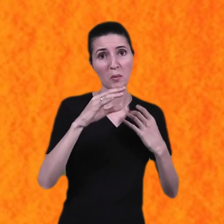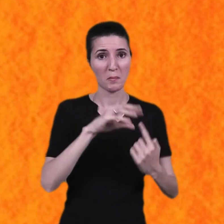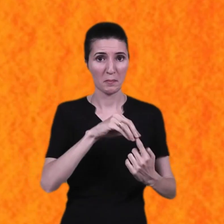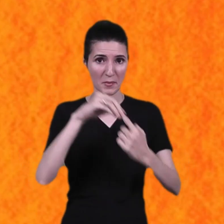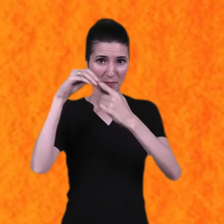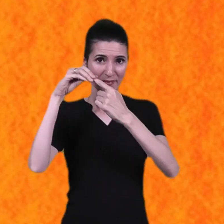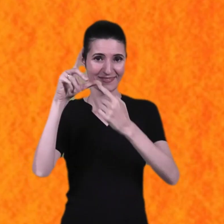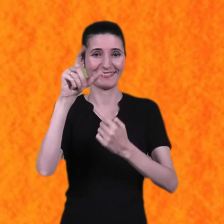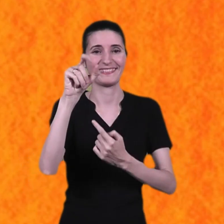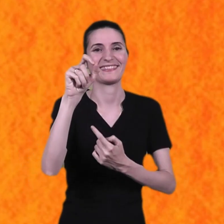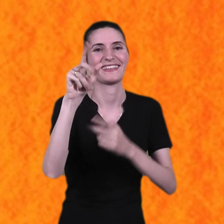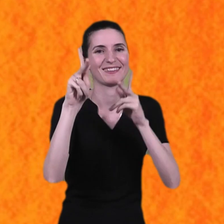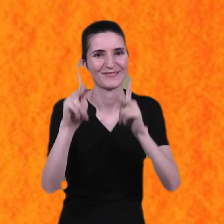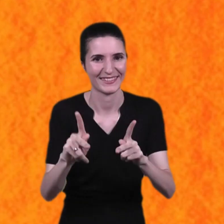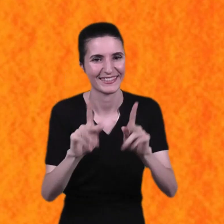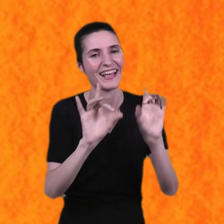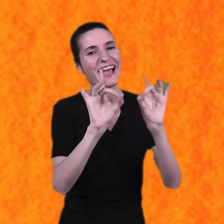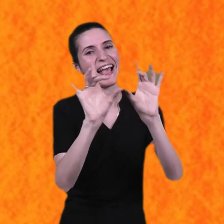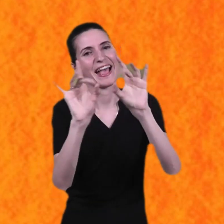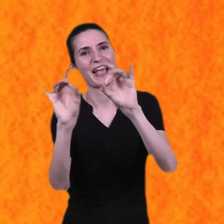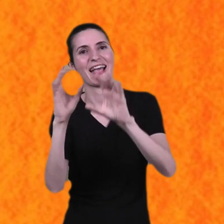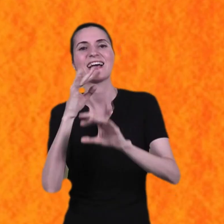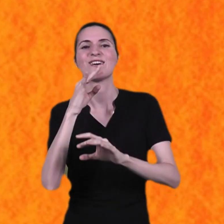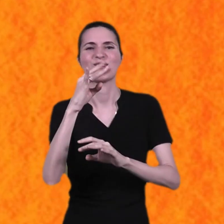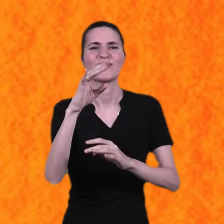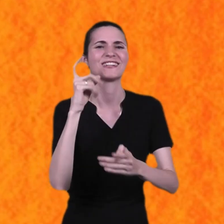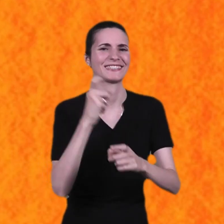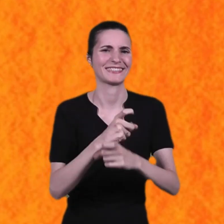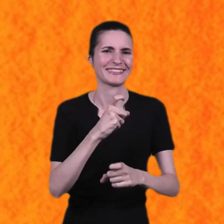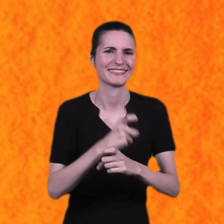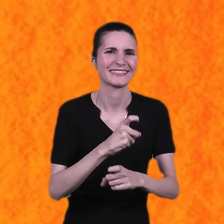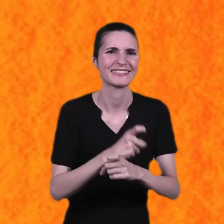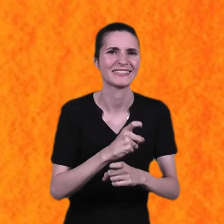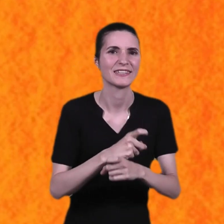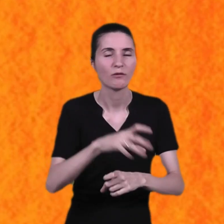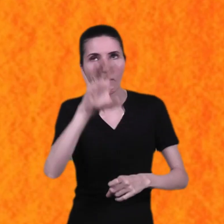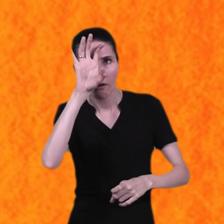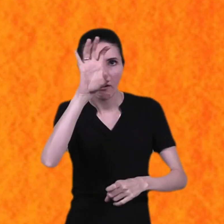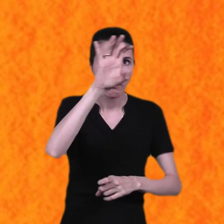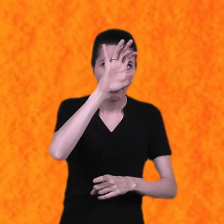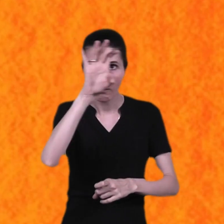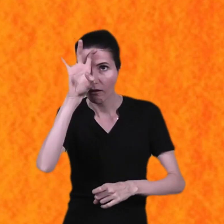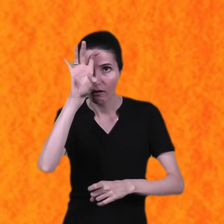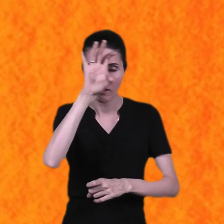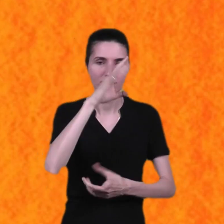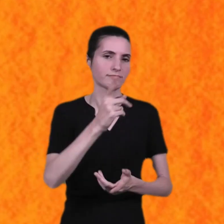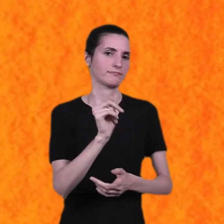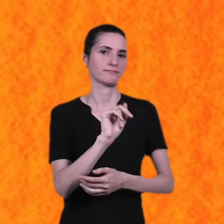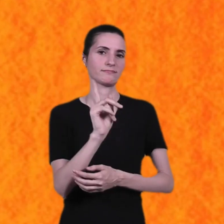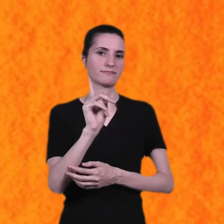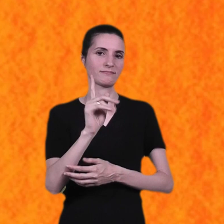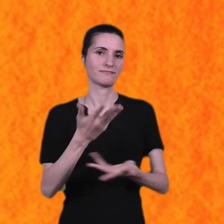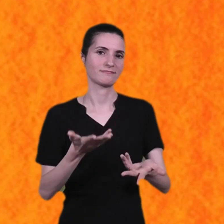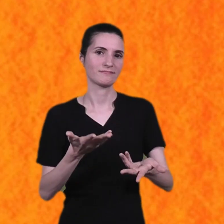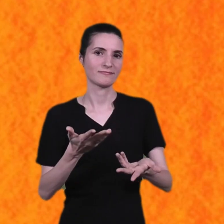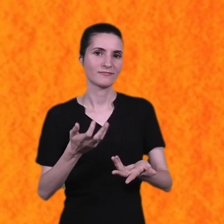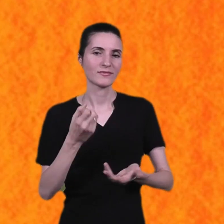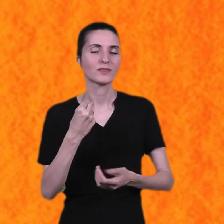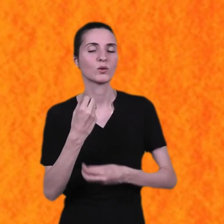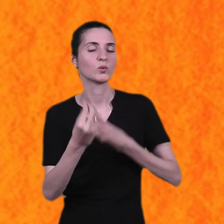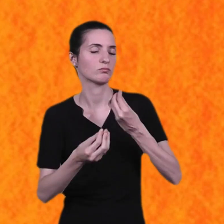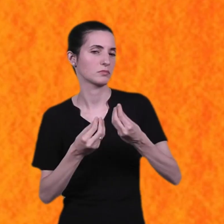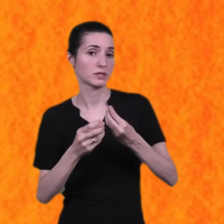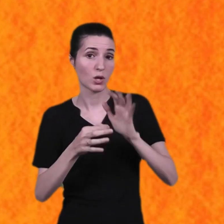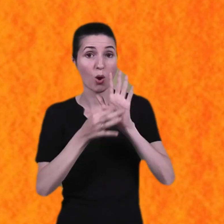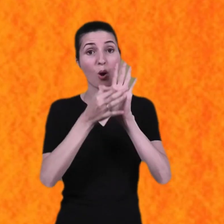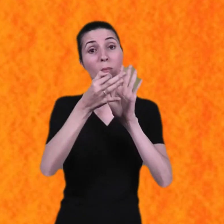Principalmente se aparece 10 pessoas, falar cada cor. Isso. Né? Vira uma decoreba, né, Isabel? Pois é. Então,